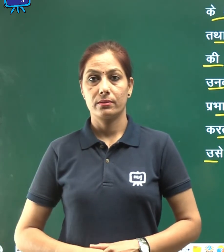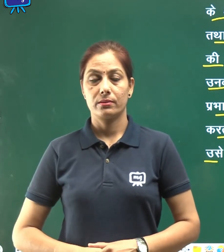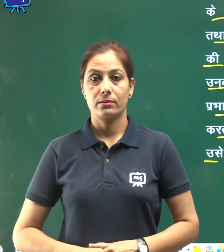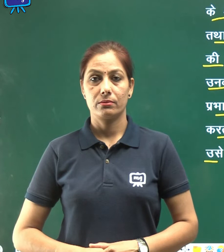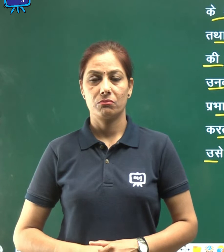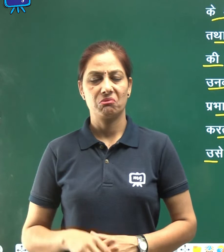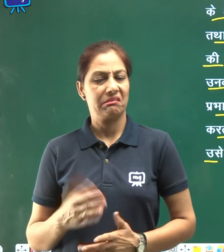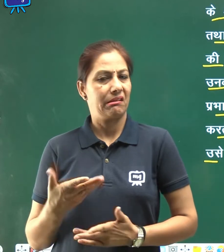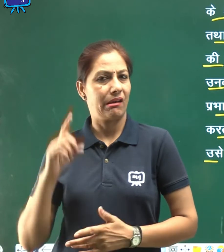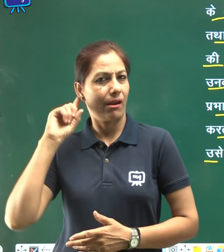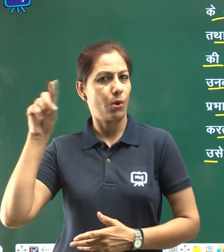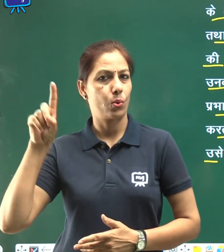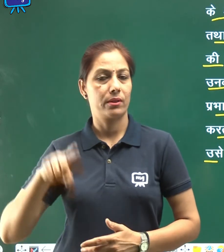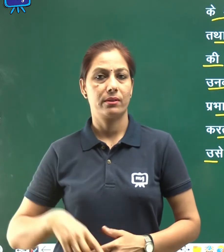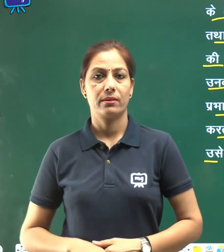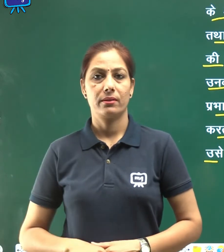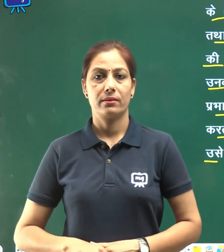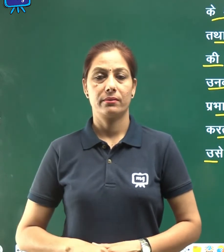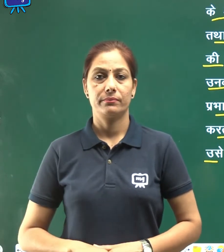उसे टाल देते हैं।